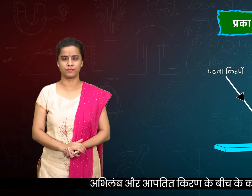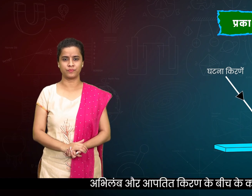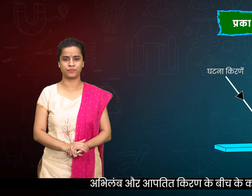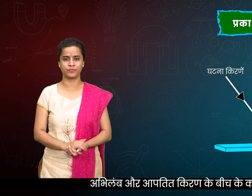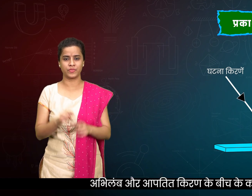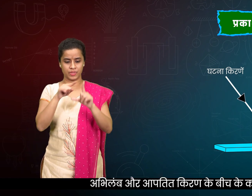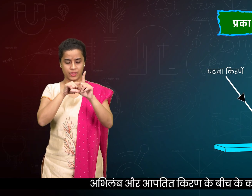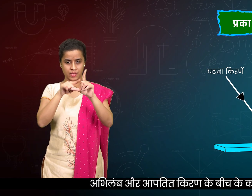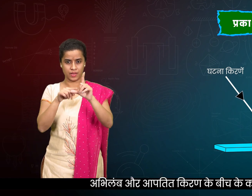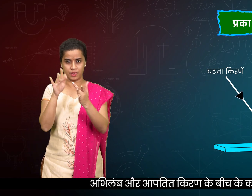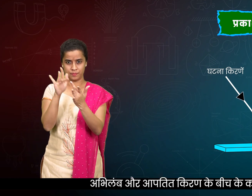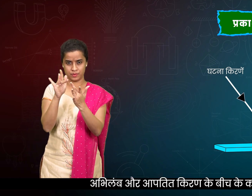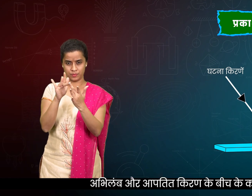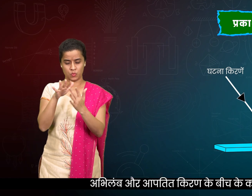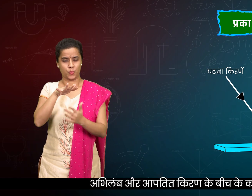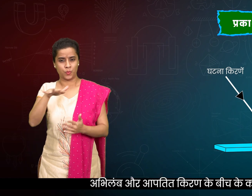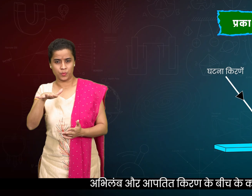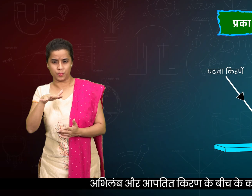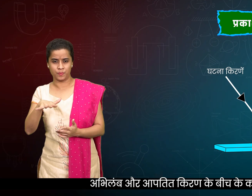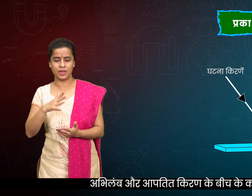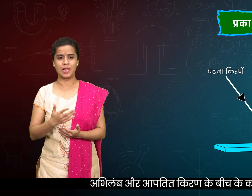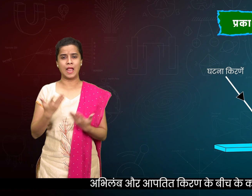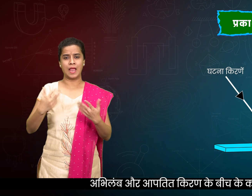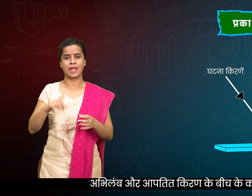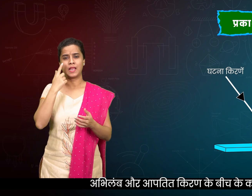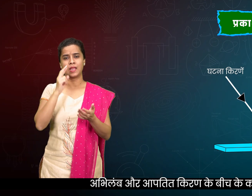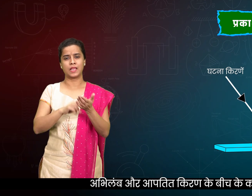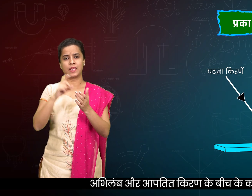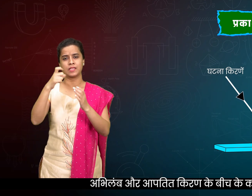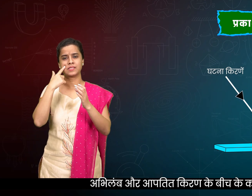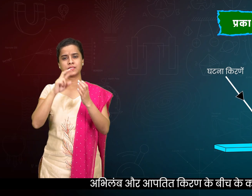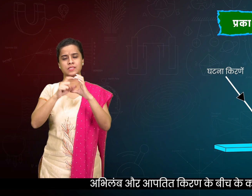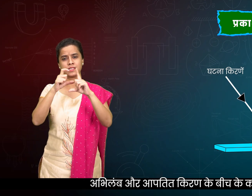अभिलंब और अपतित किरण के बीच के कोण को